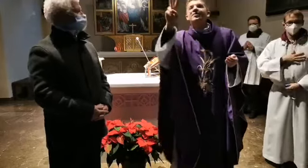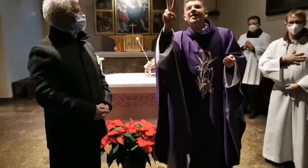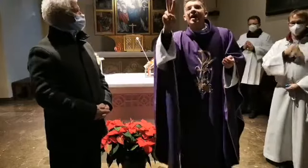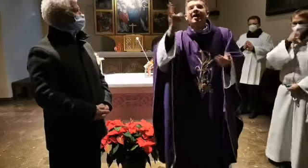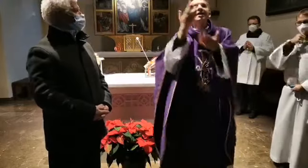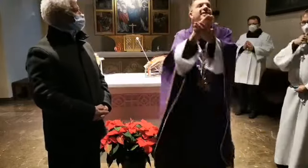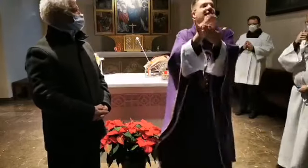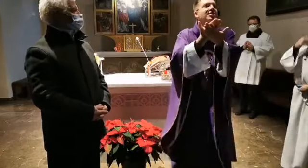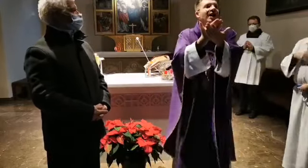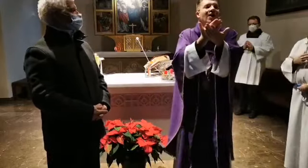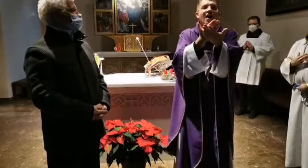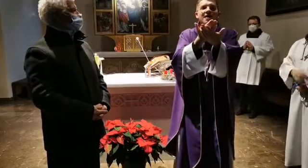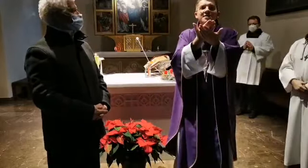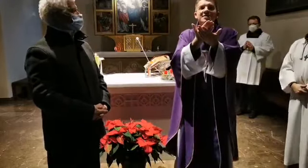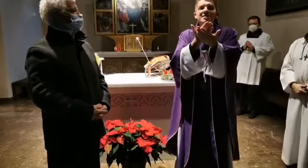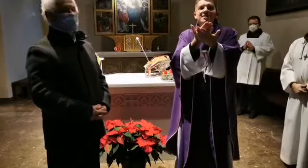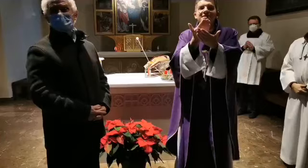Dwa. Nie.